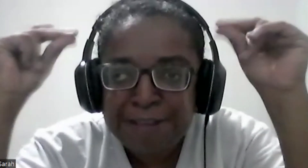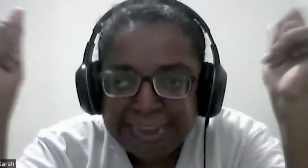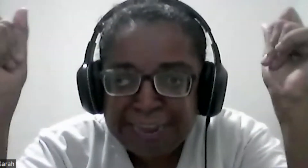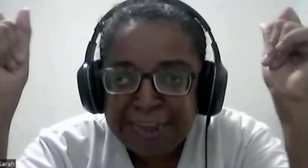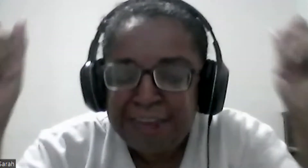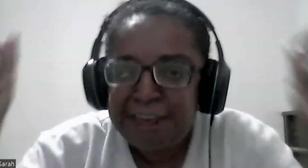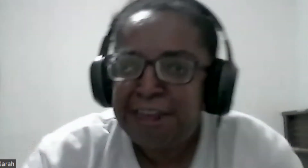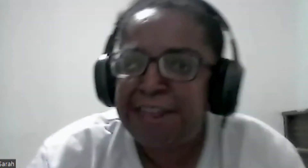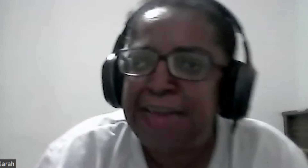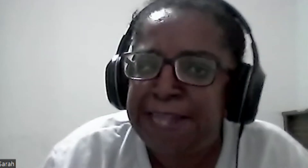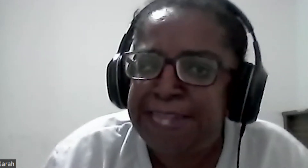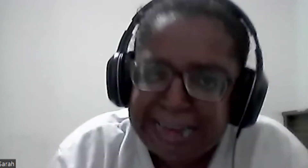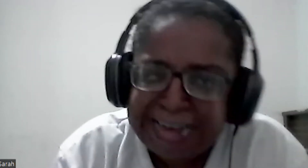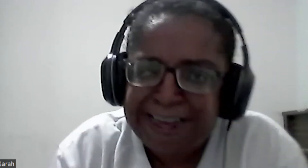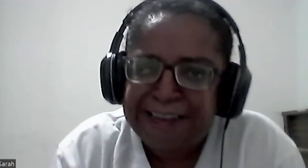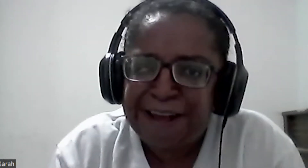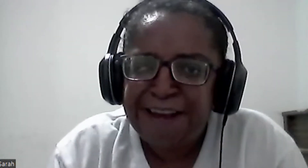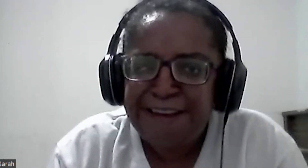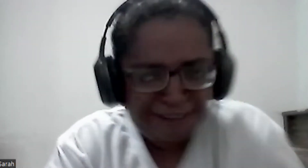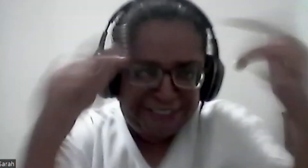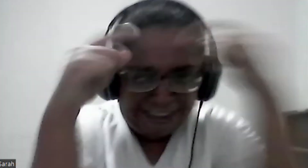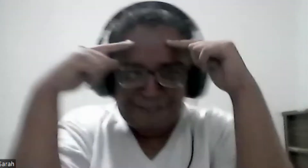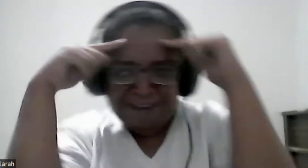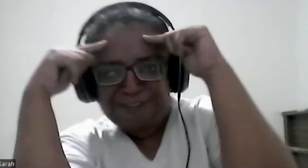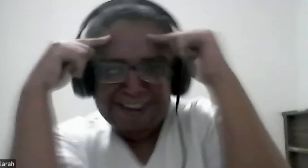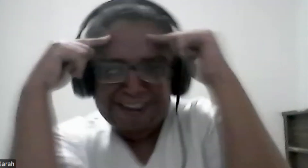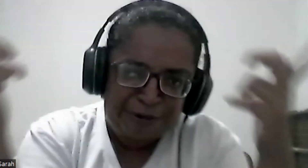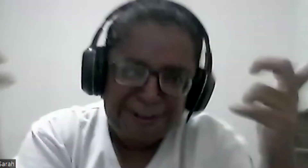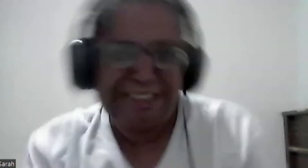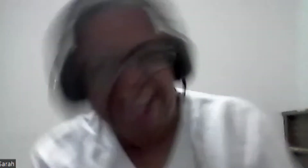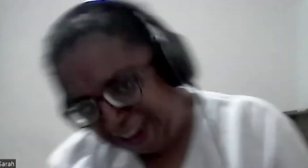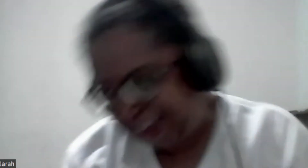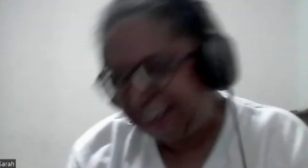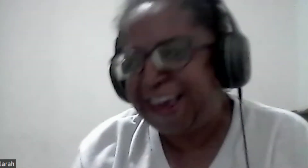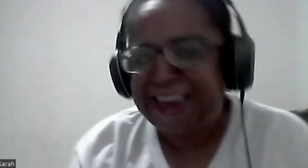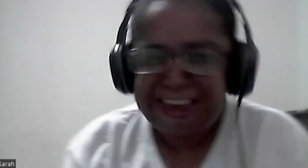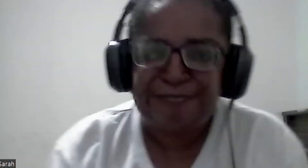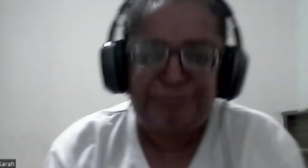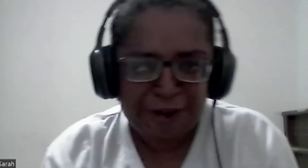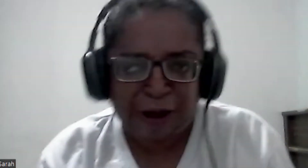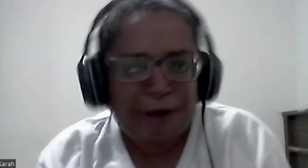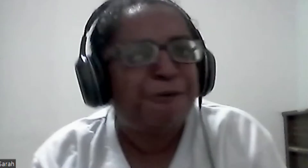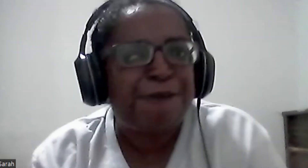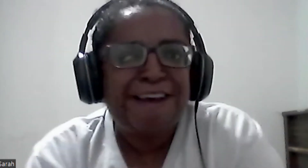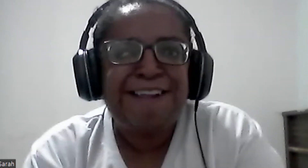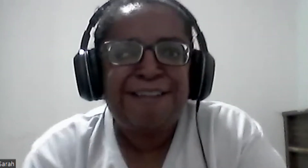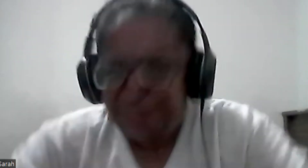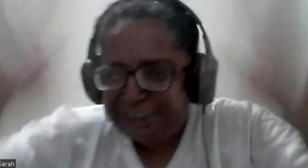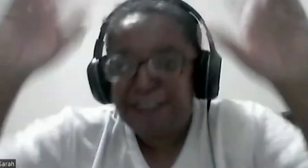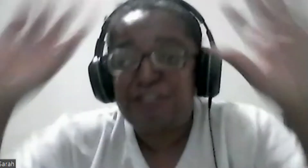clique, isso é Sara. Então, Sara não está ficando doida, Sara é espanhol. Peraí, chegou